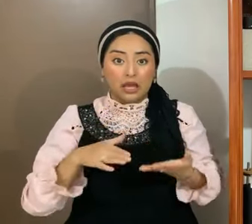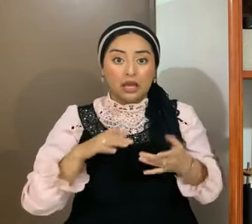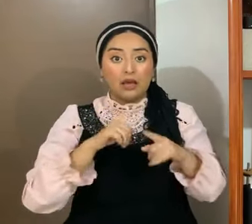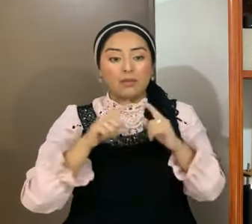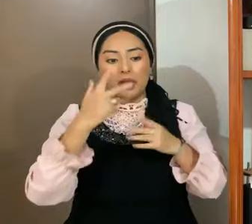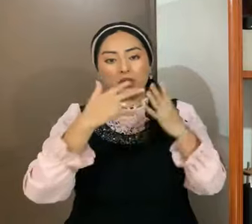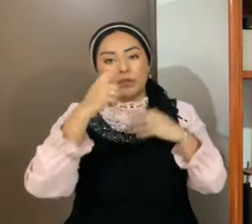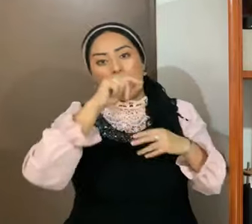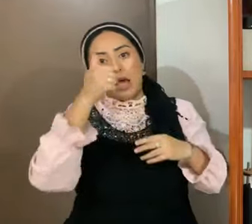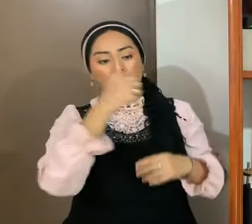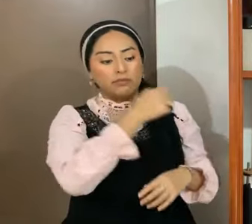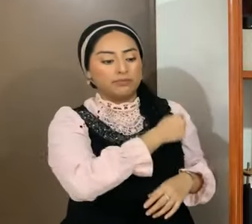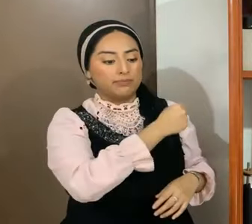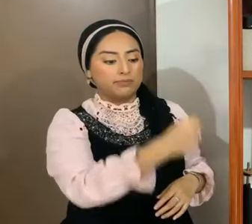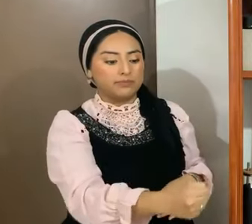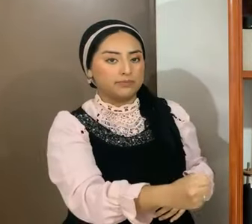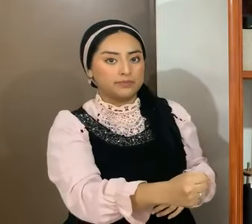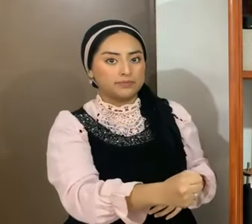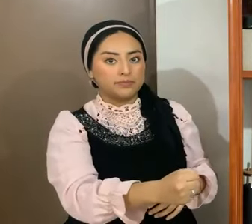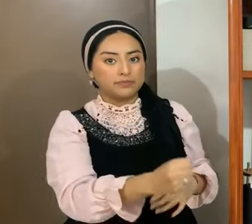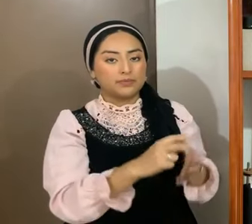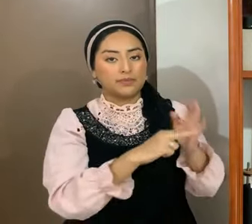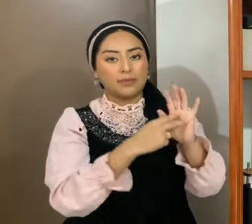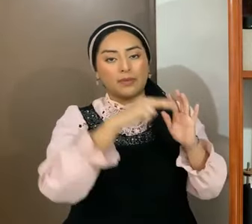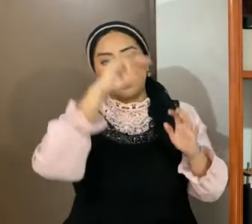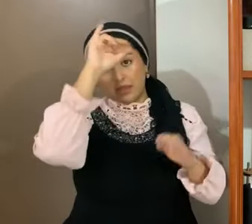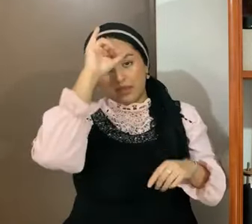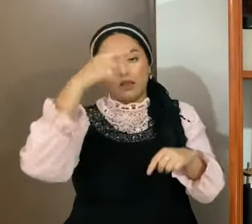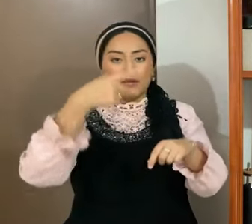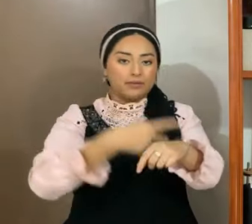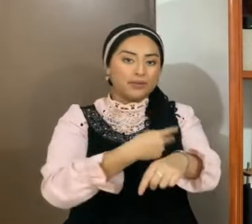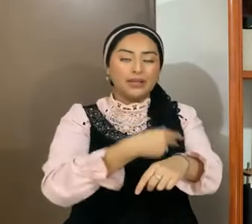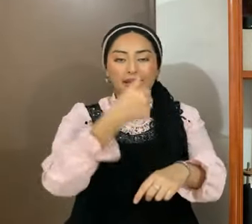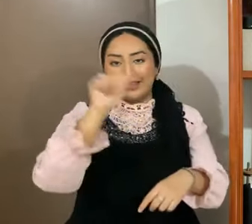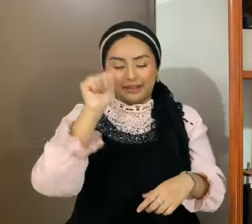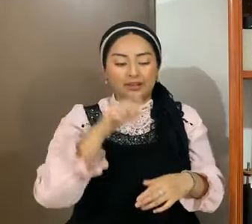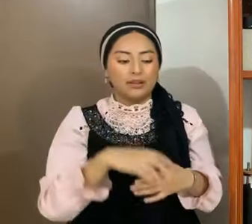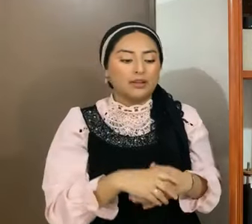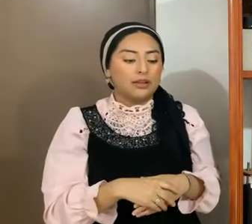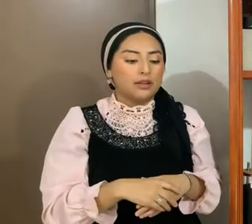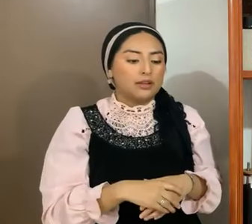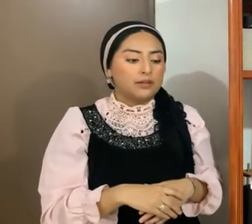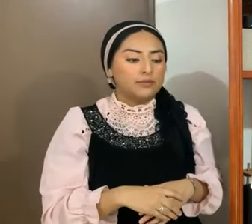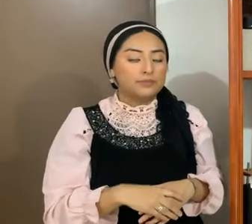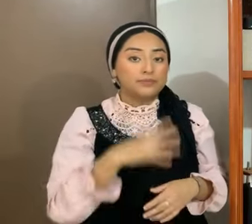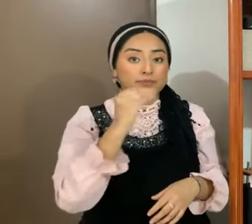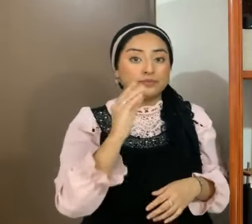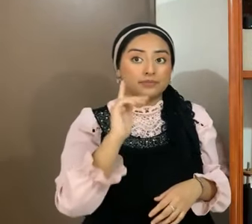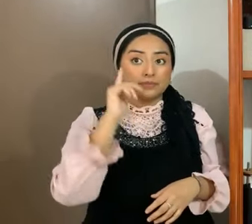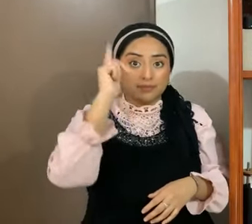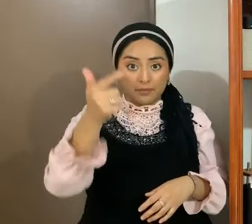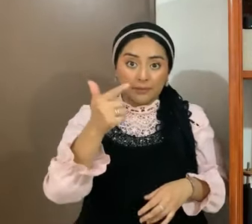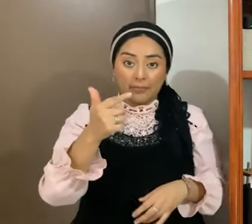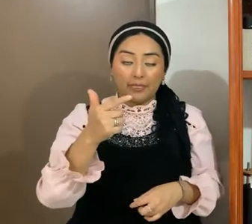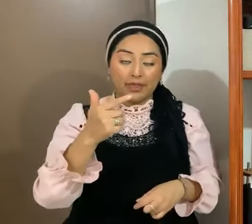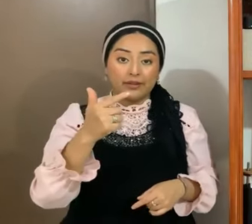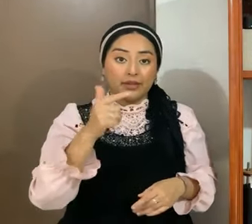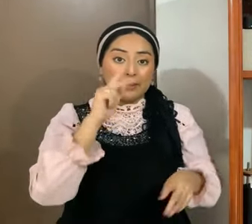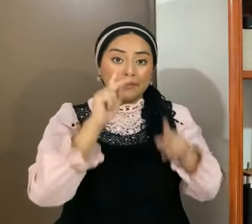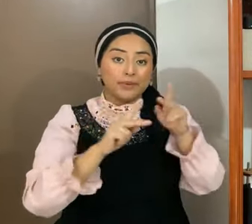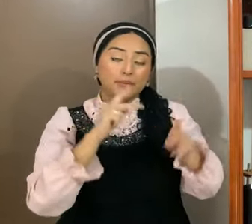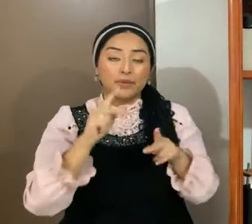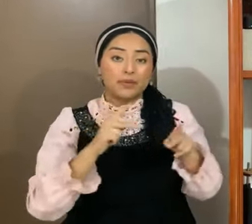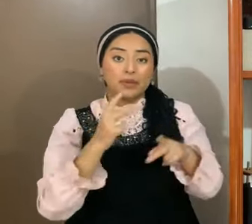alguien tomaba su lugar gracias al Eterno, porque él así lo permitió, en este caso el animalito, y que más adelante el